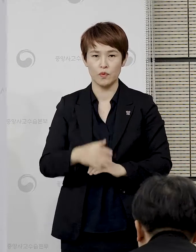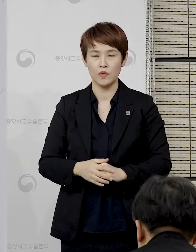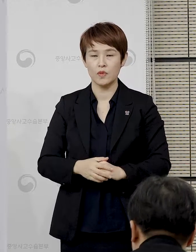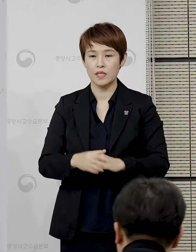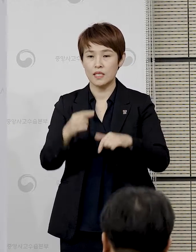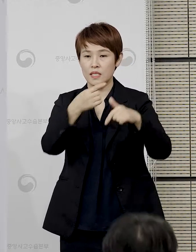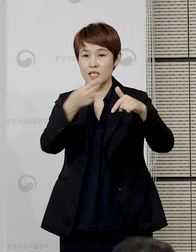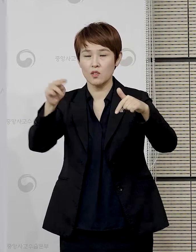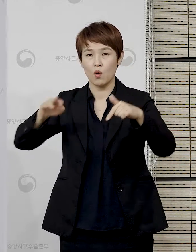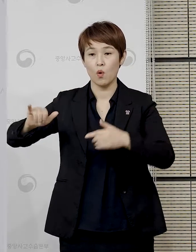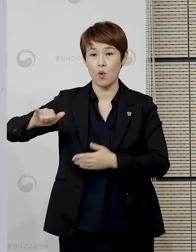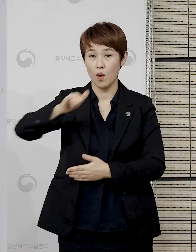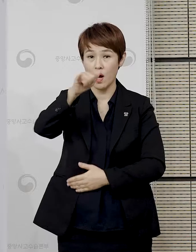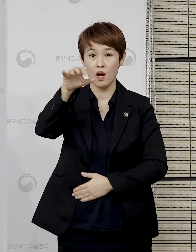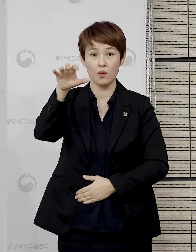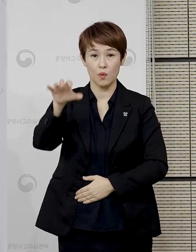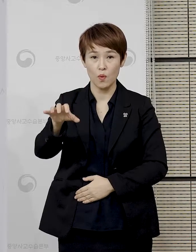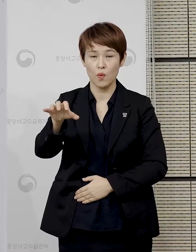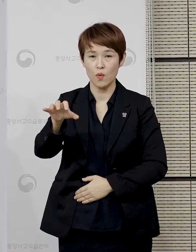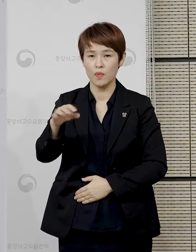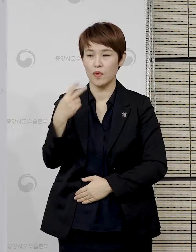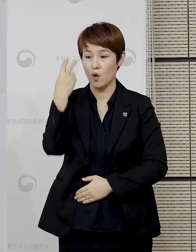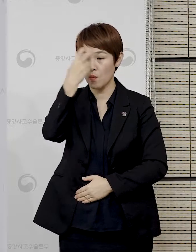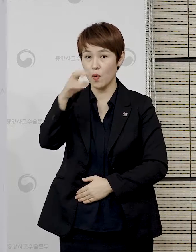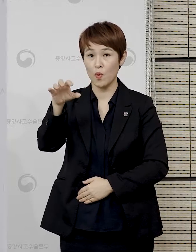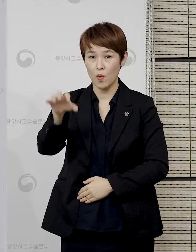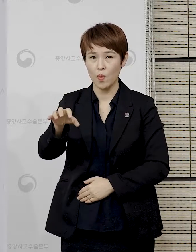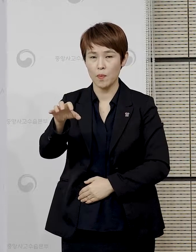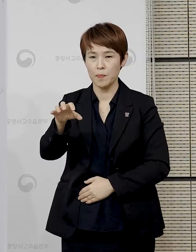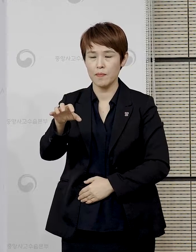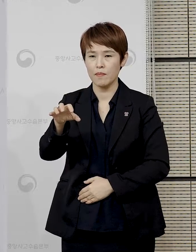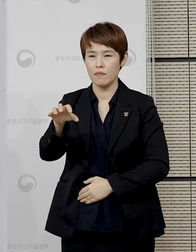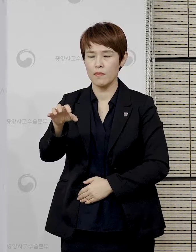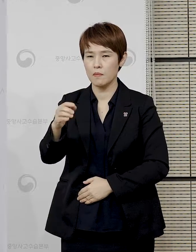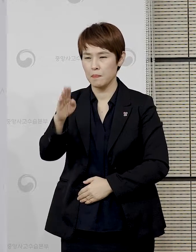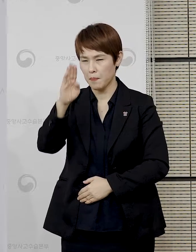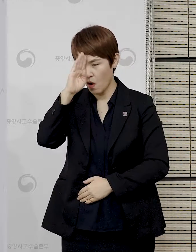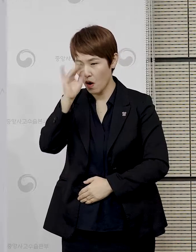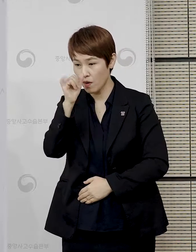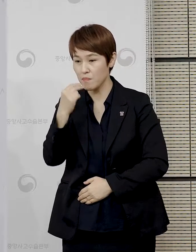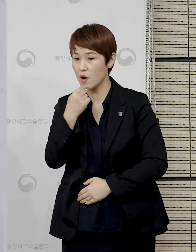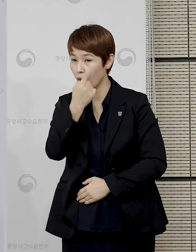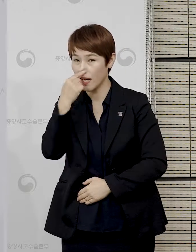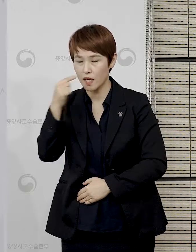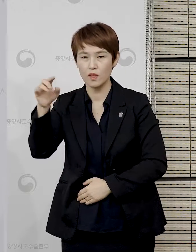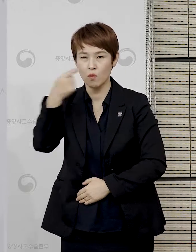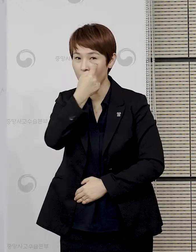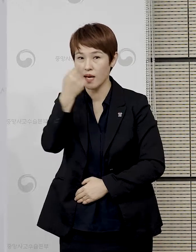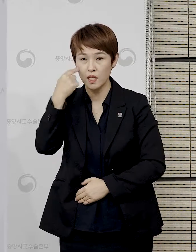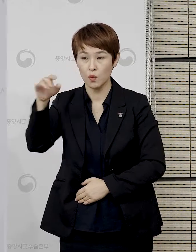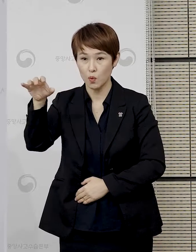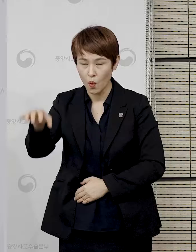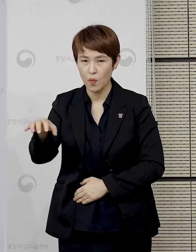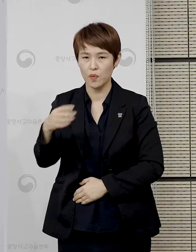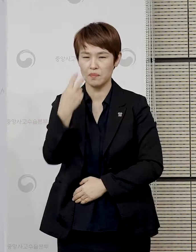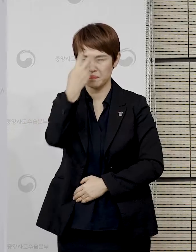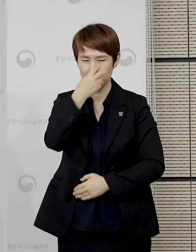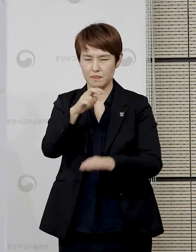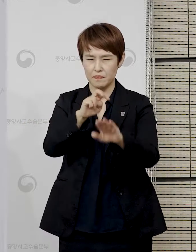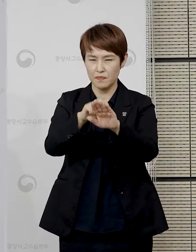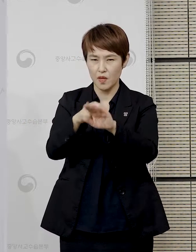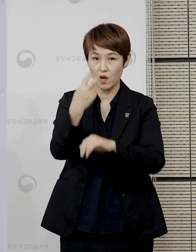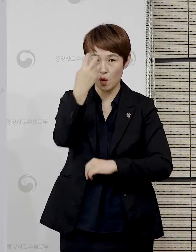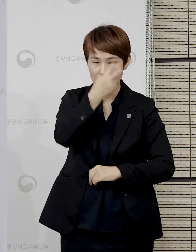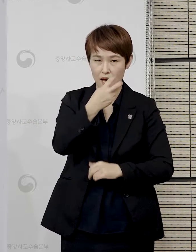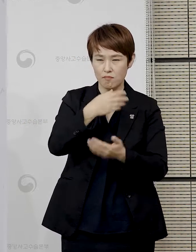검역소의 경우에는 검역소가 선별진료소, 격리시설, 진단검사